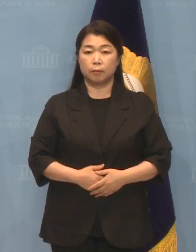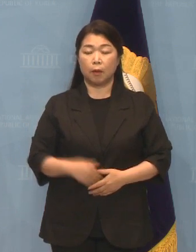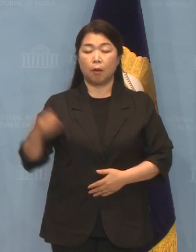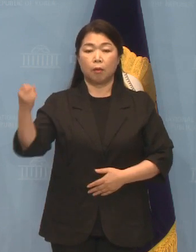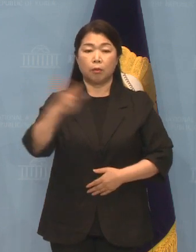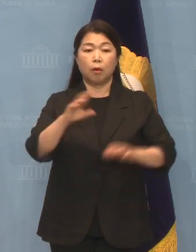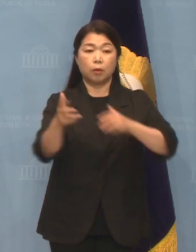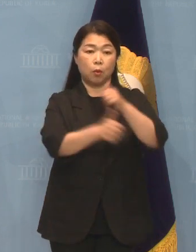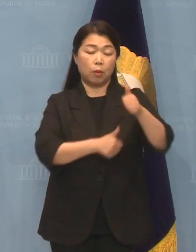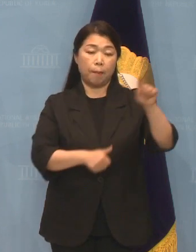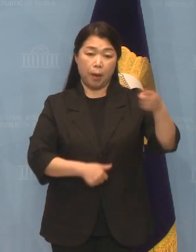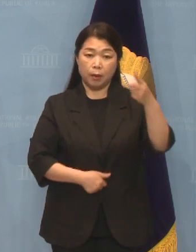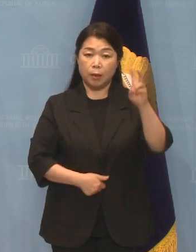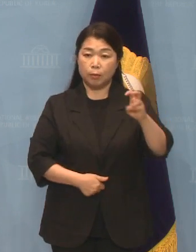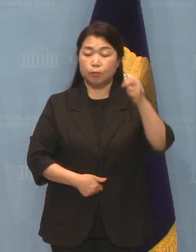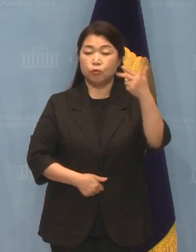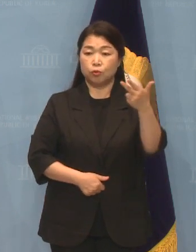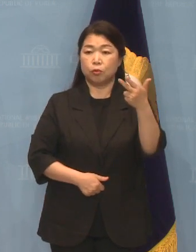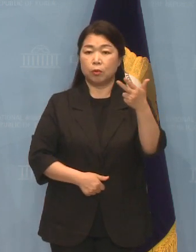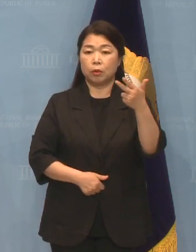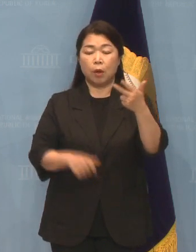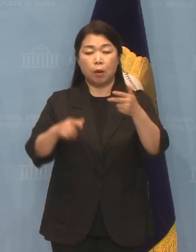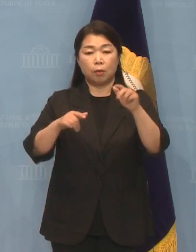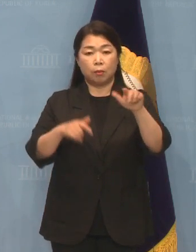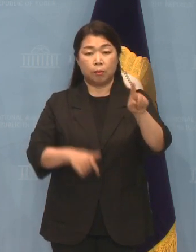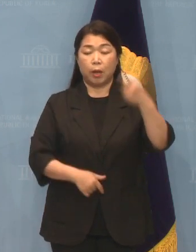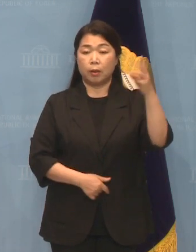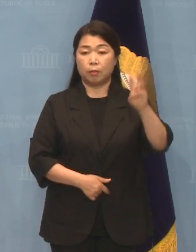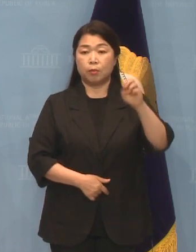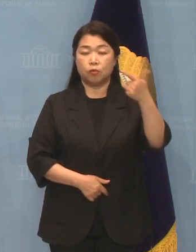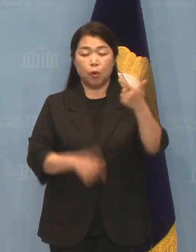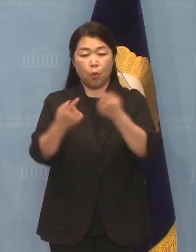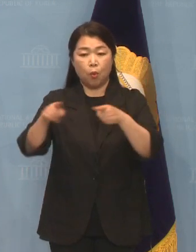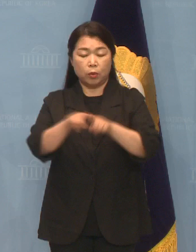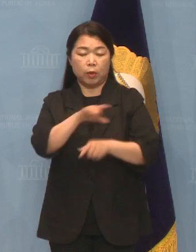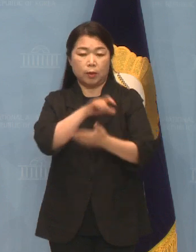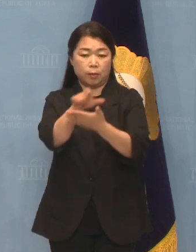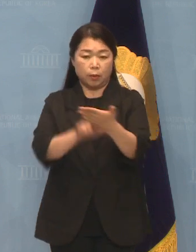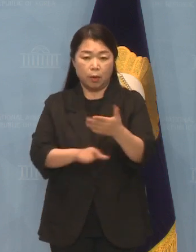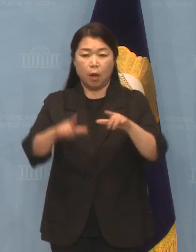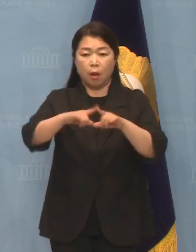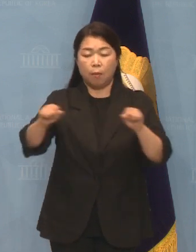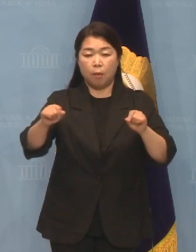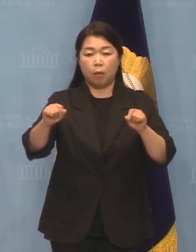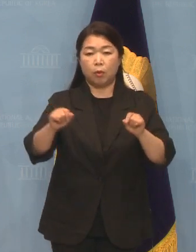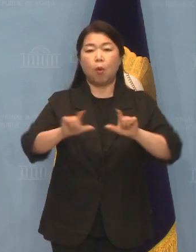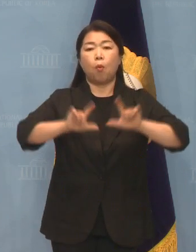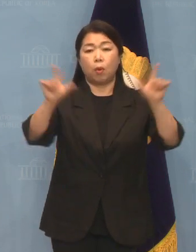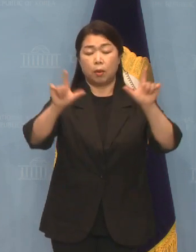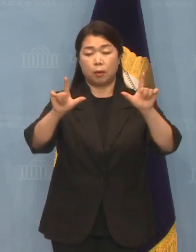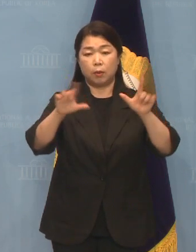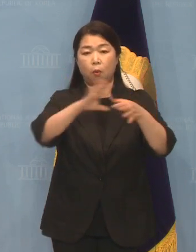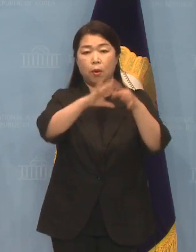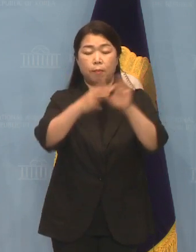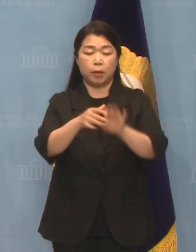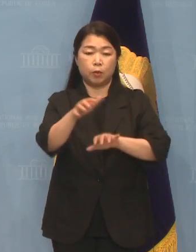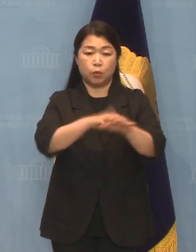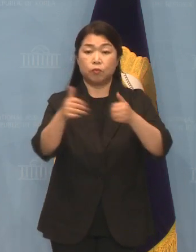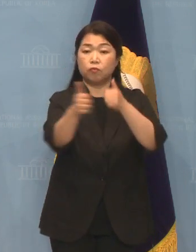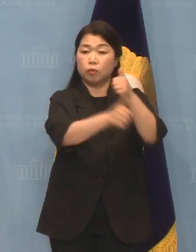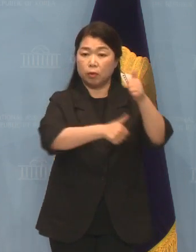아울러서 의원 136명의 공동 발의로 일본 도쿄올림픽